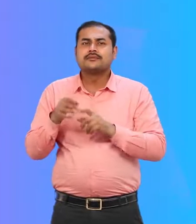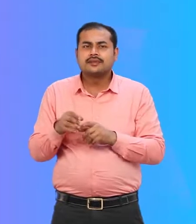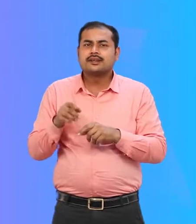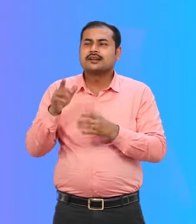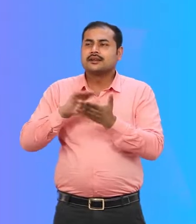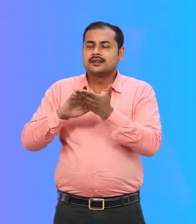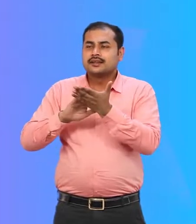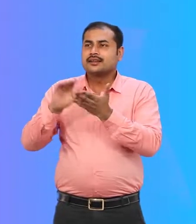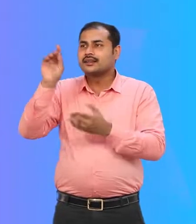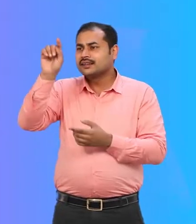झाल